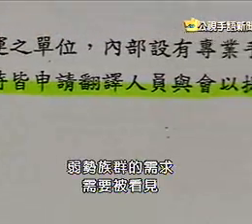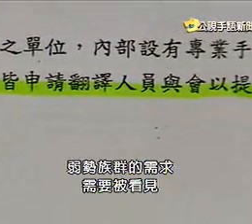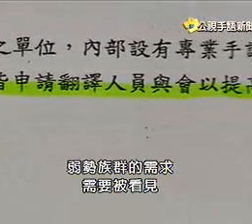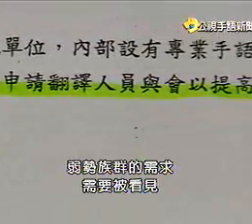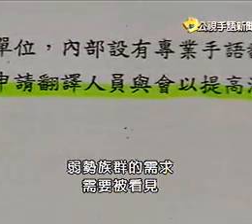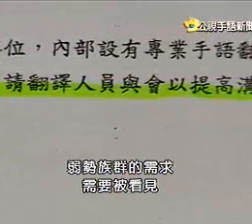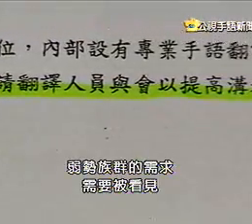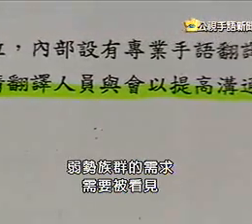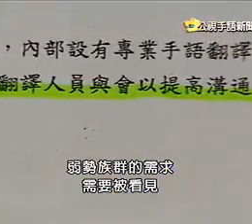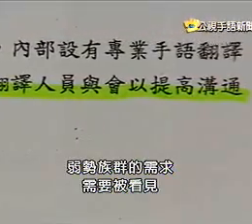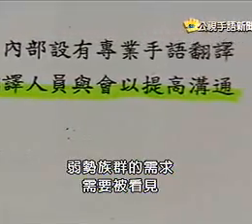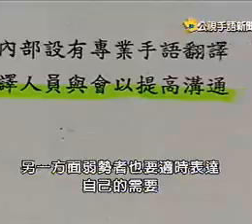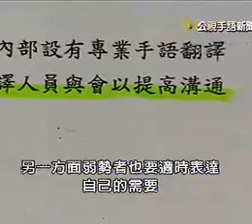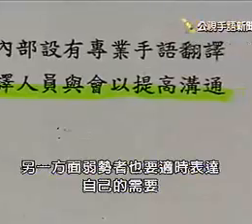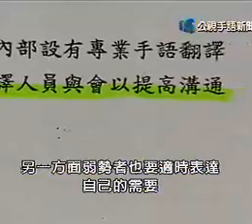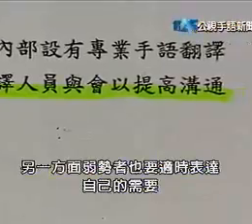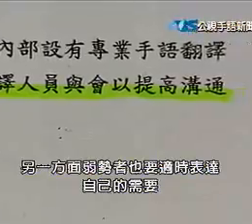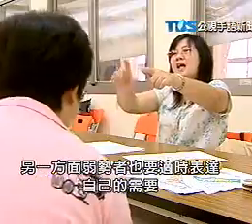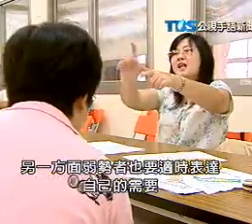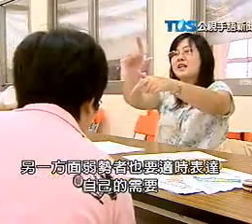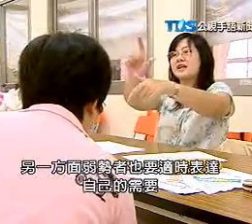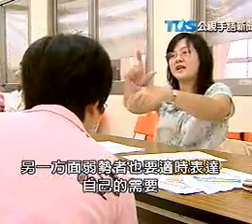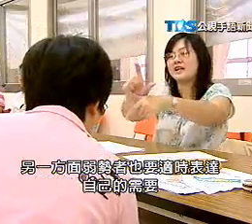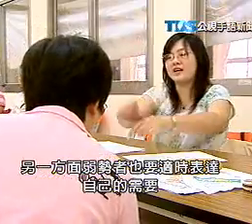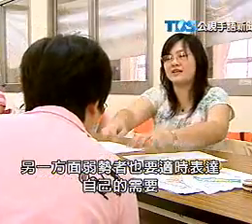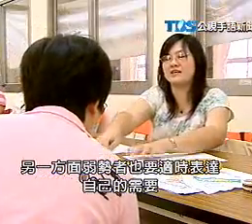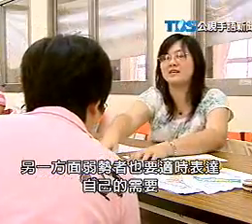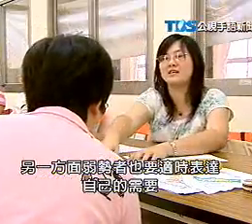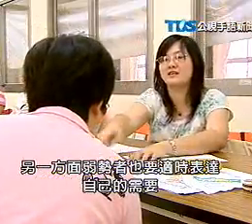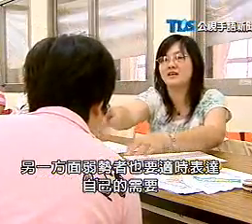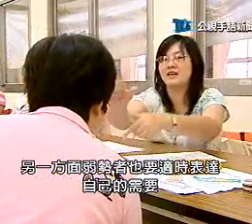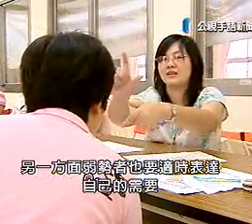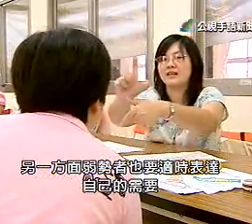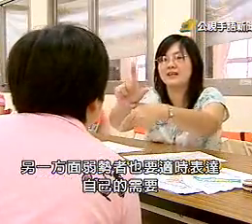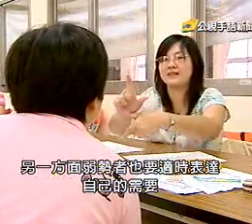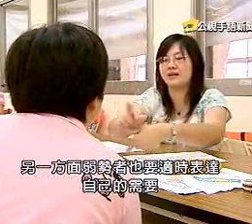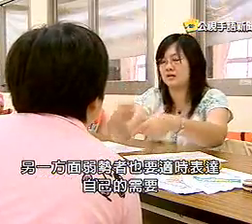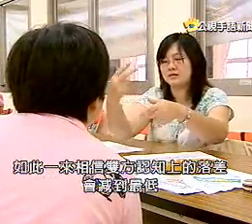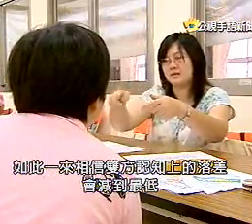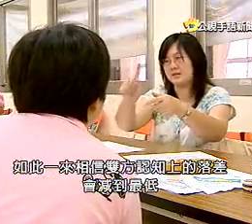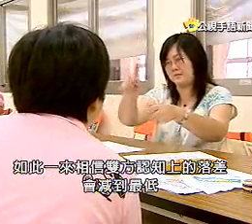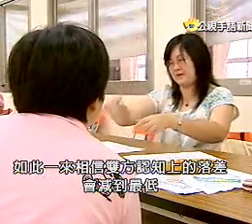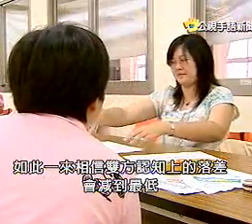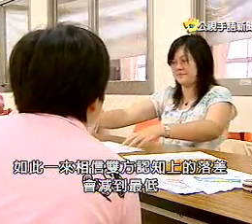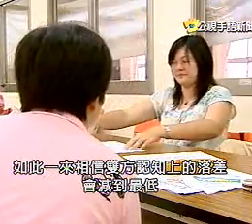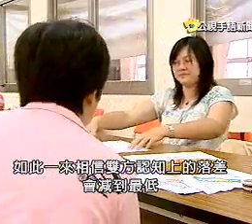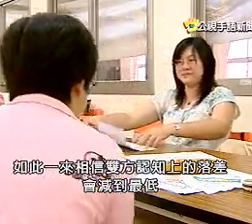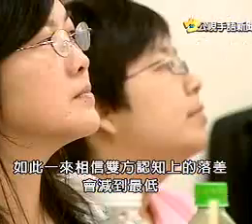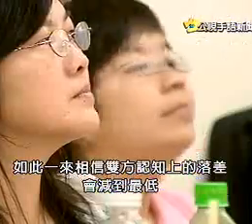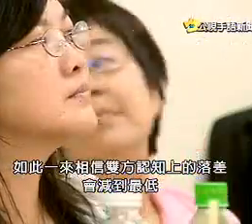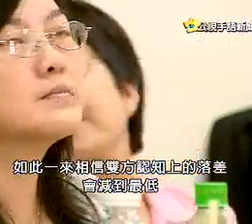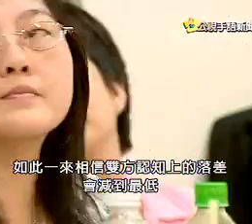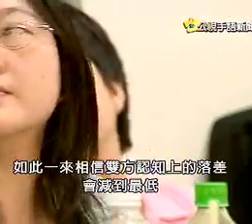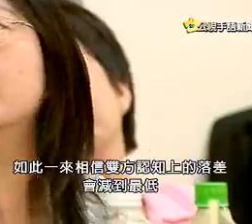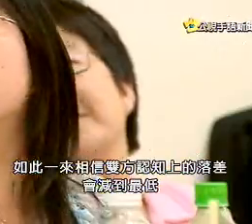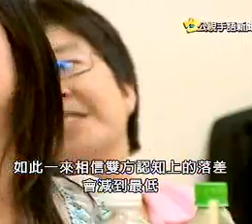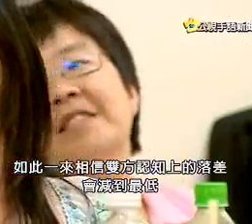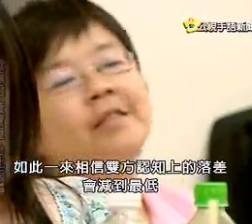要被看见，另一方面，弱势者也要适时表达自己的需要。如此一来，相信双方认知上的落差会减到最